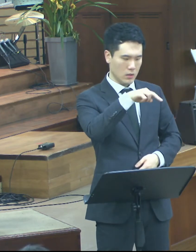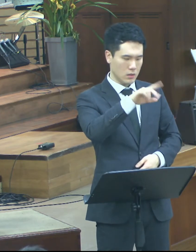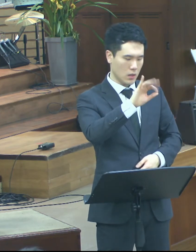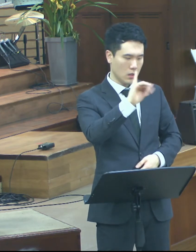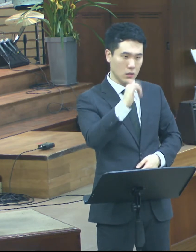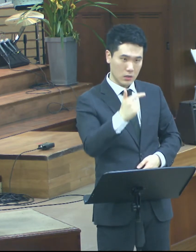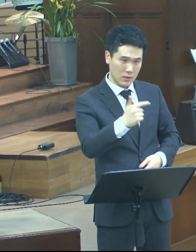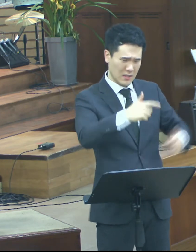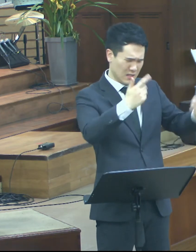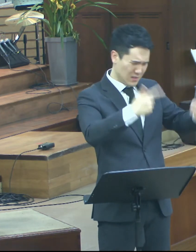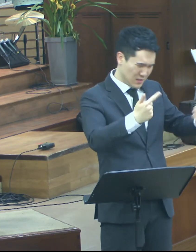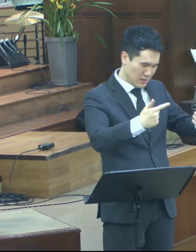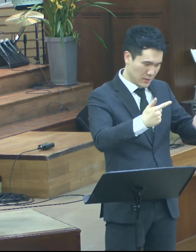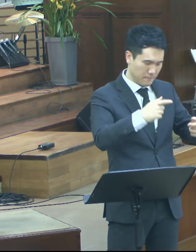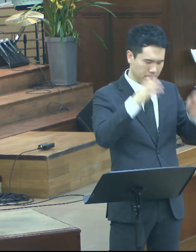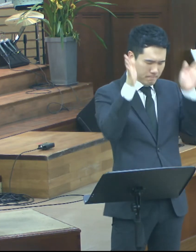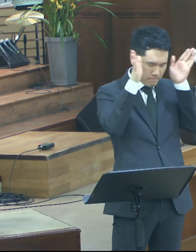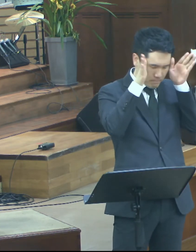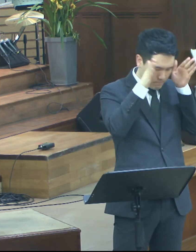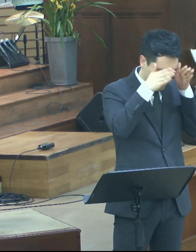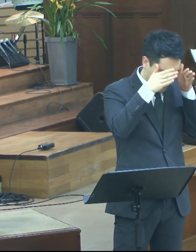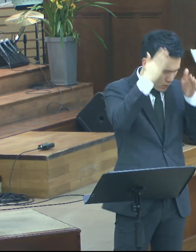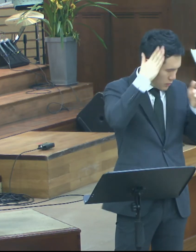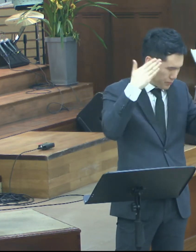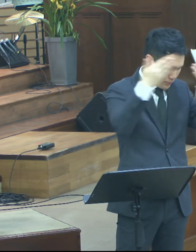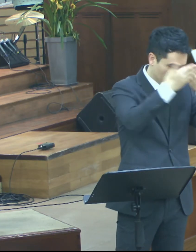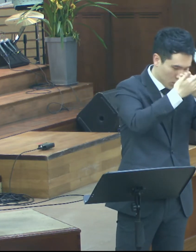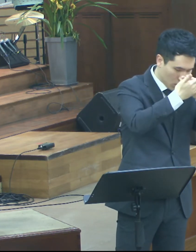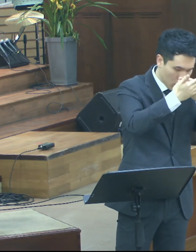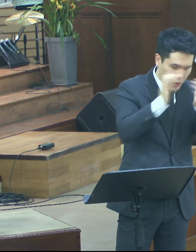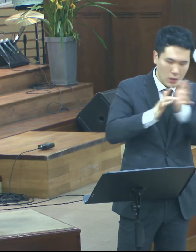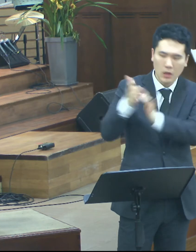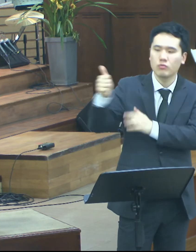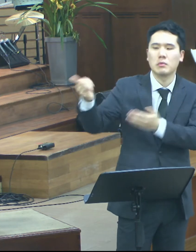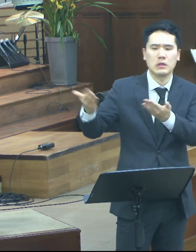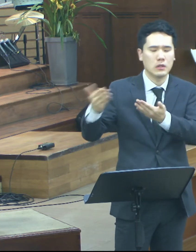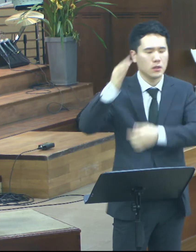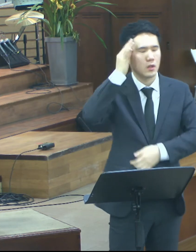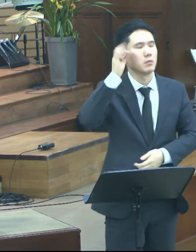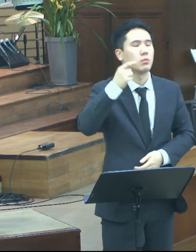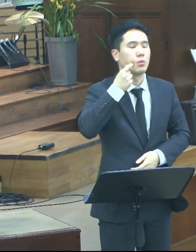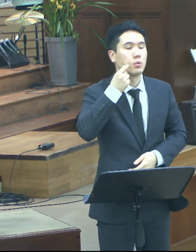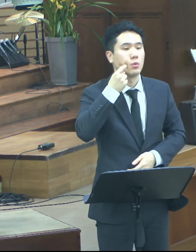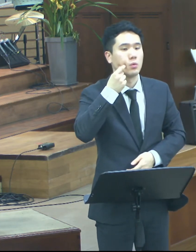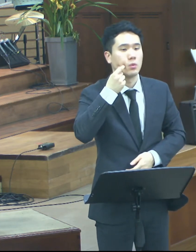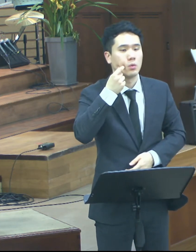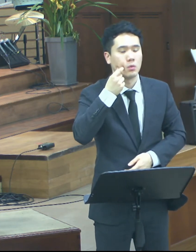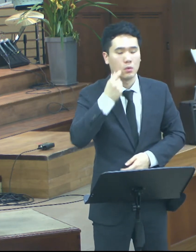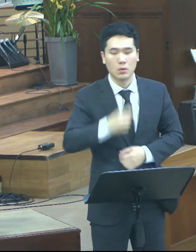하지 않기 때문에. 근데 제자들은 깨닫게 하는 게 허락된 사람들이에요. 그런데 계속 못 깨달으니까 답답한 거예요.